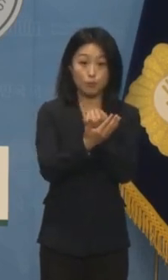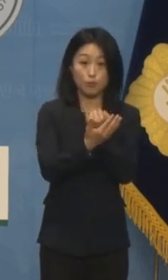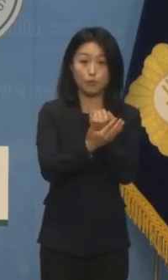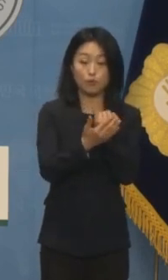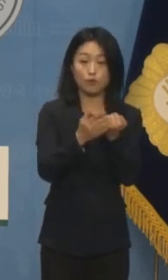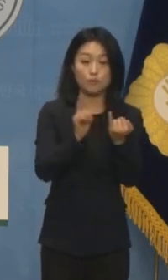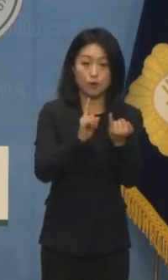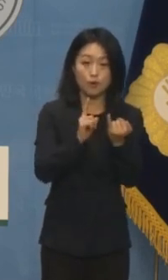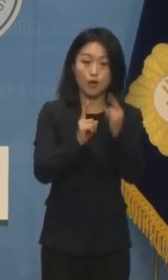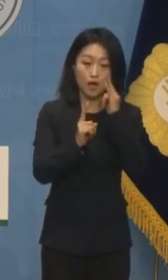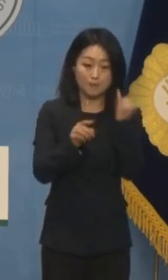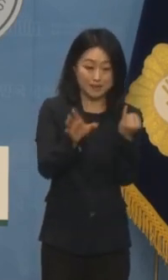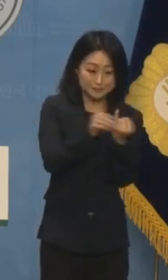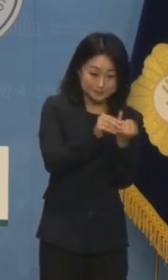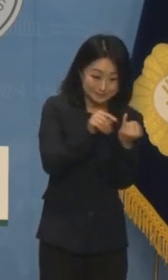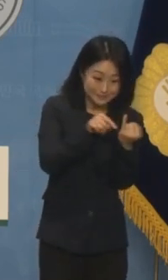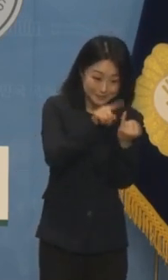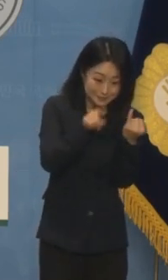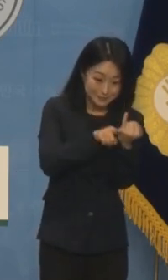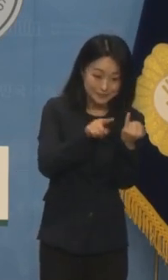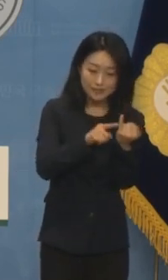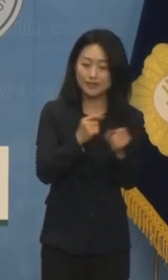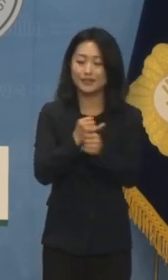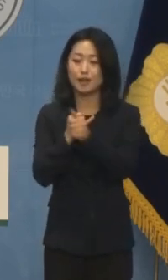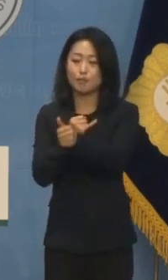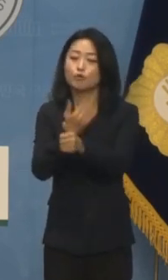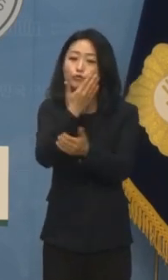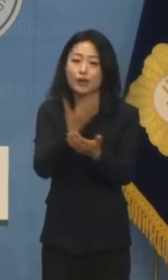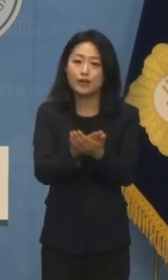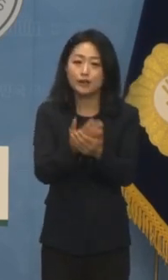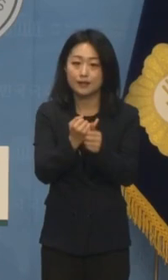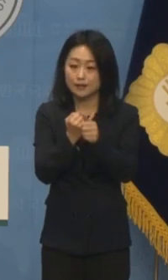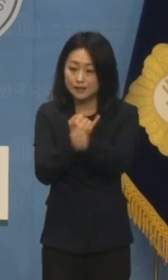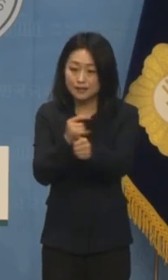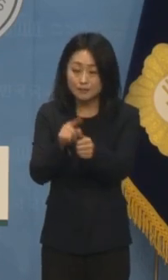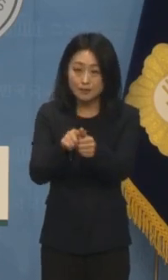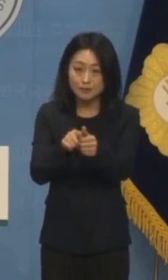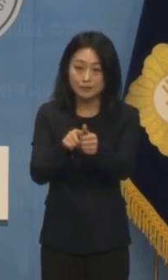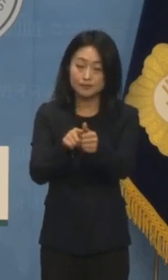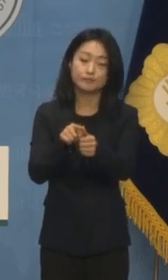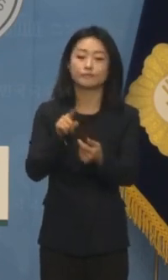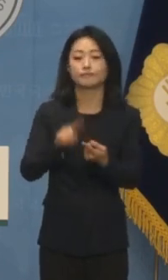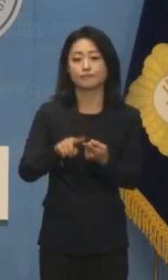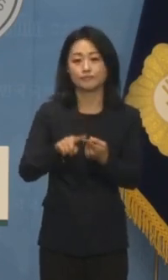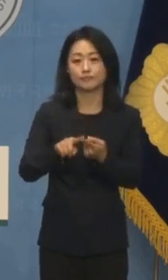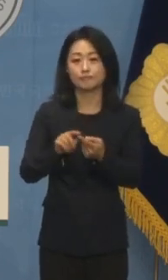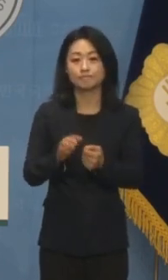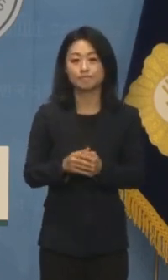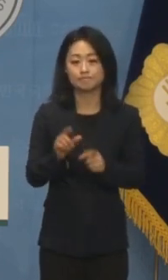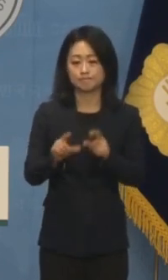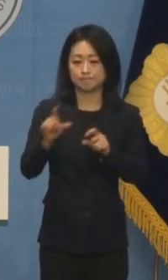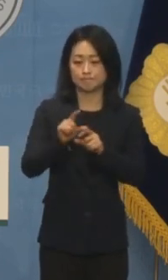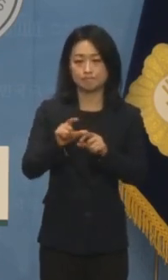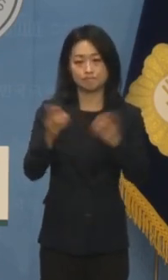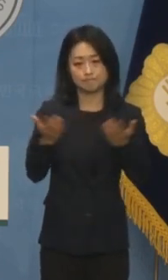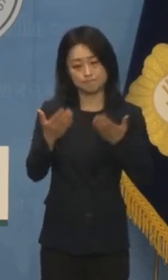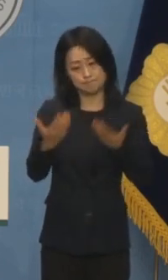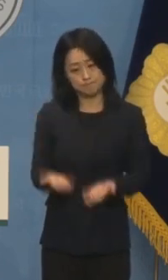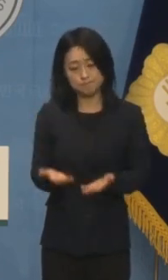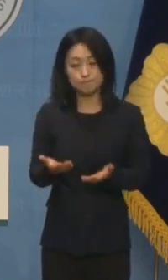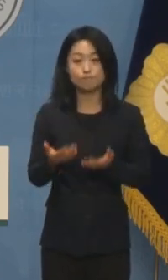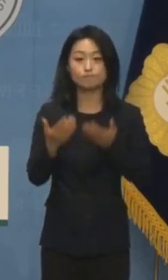역할과 매우 밀접한 관계를 가진다는 점에서 현행뿐 아니라 기존 정부안과 비교해 제도를 더욱 강화하였다는